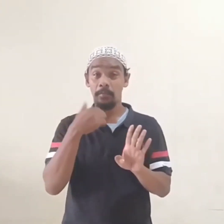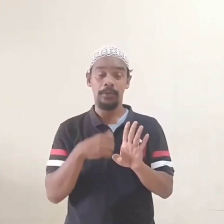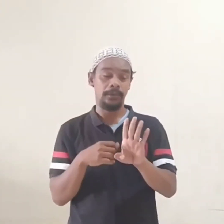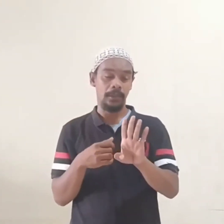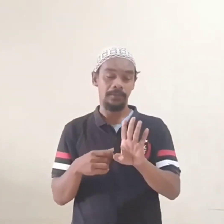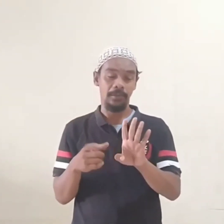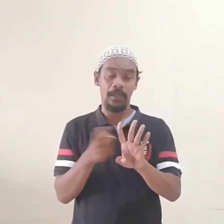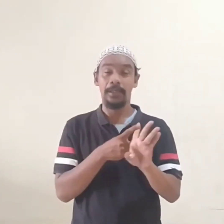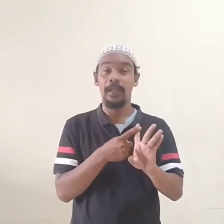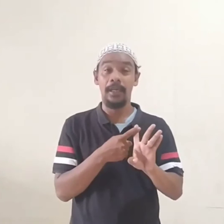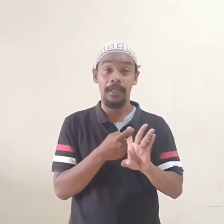maupun internasional.